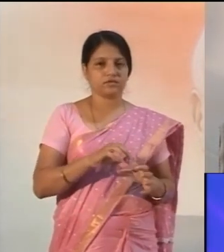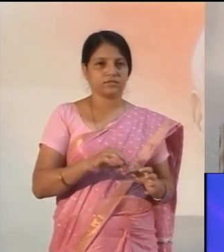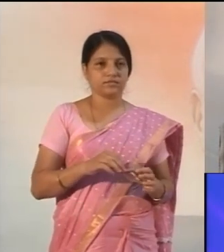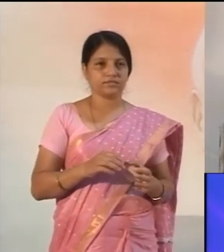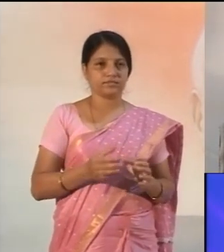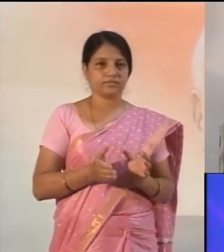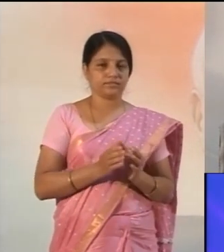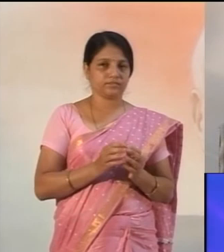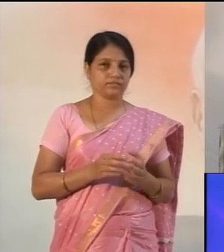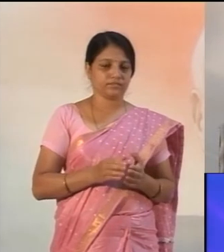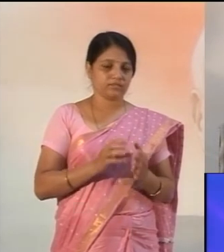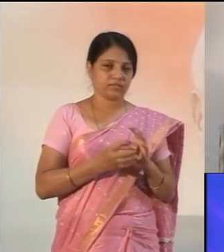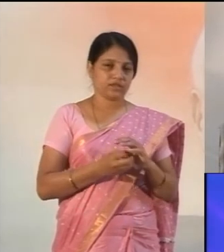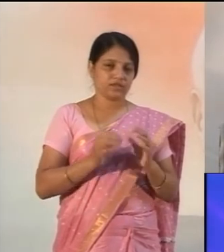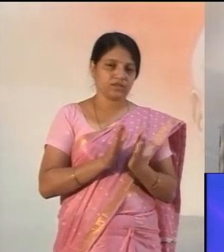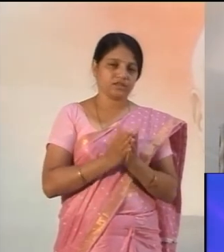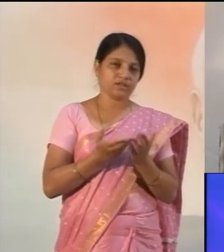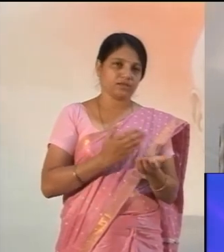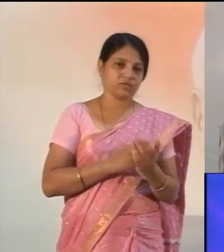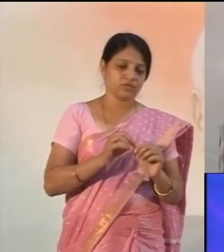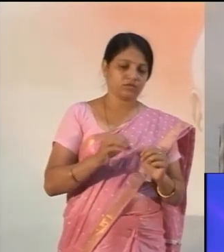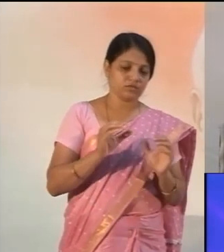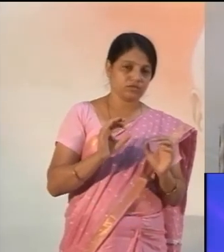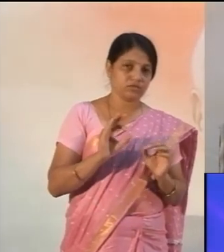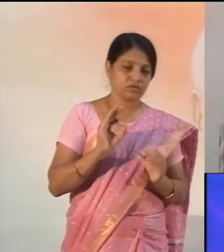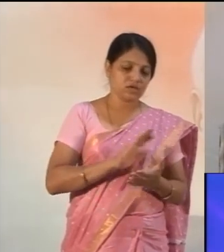स्वच्छ और व्यवस्थित रखें।